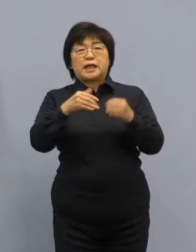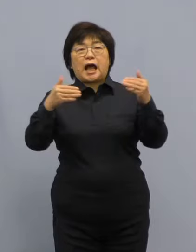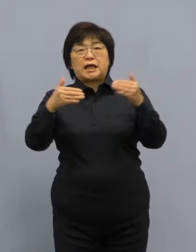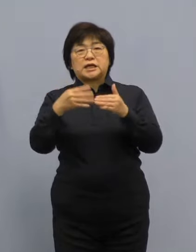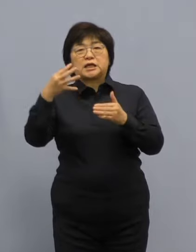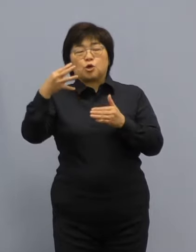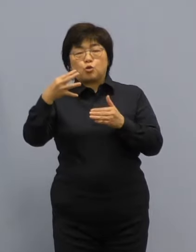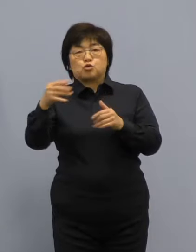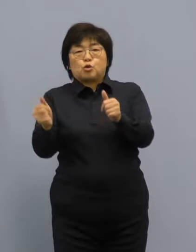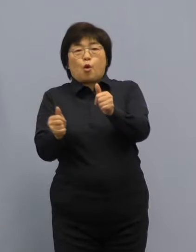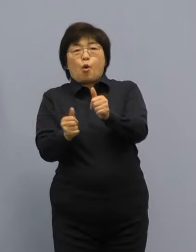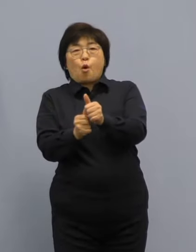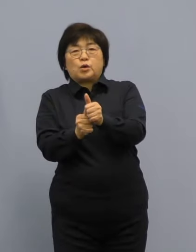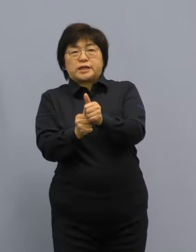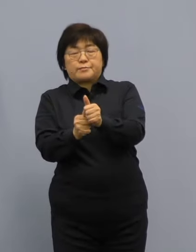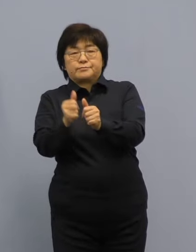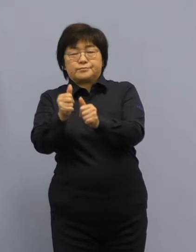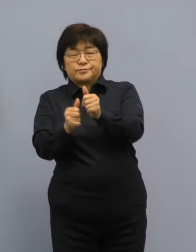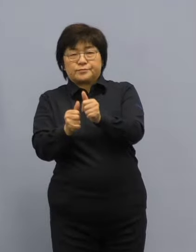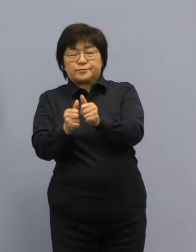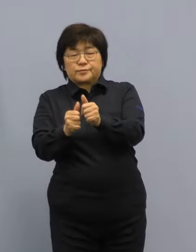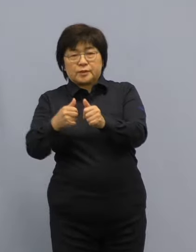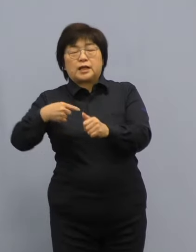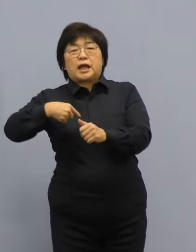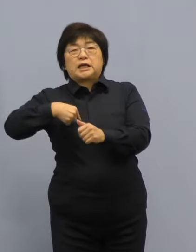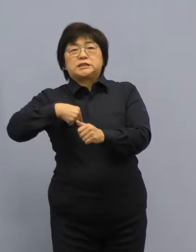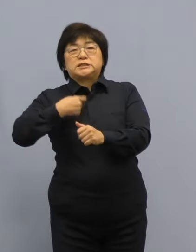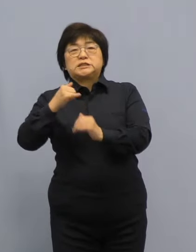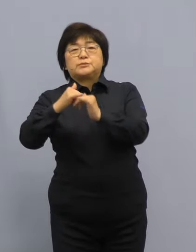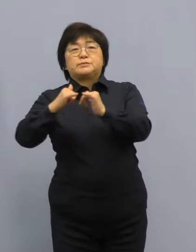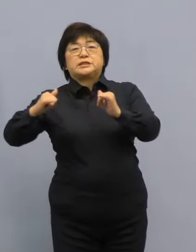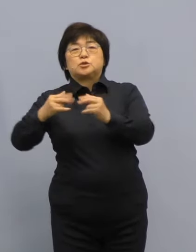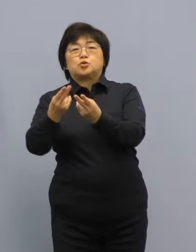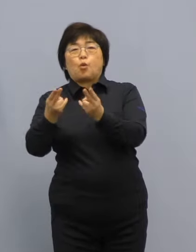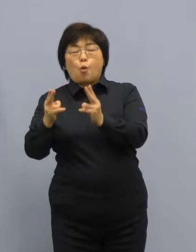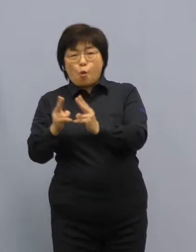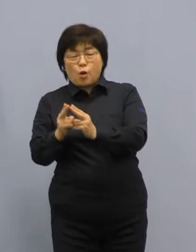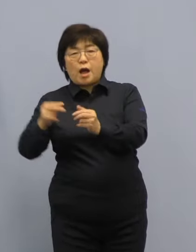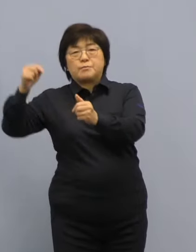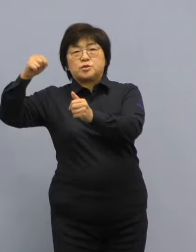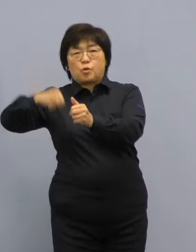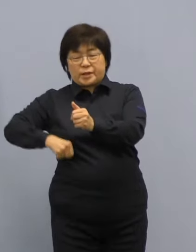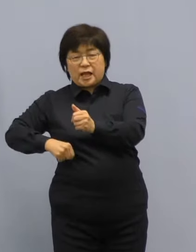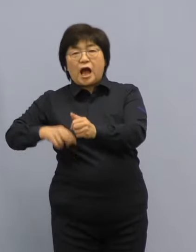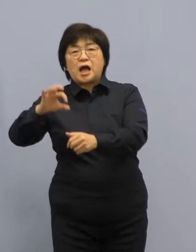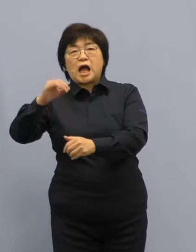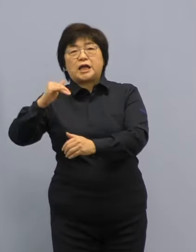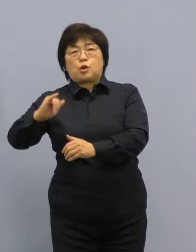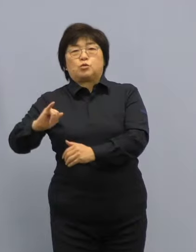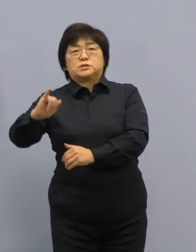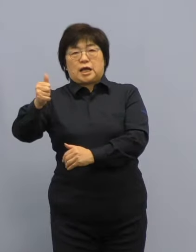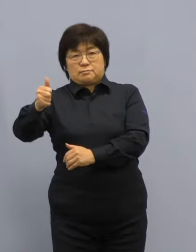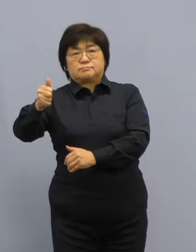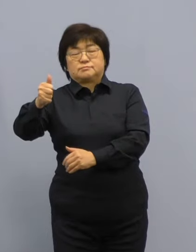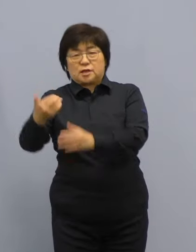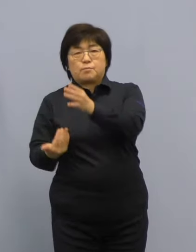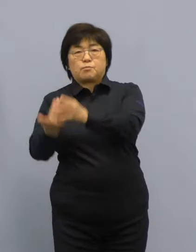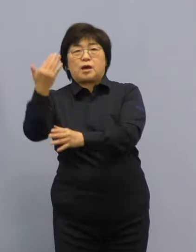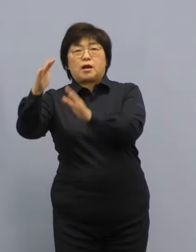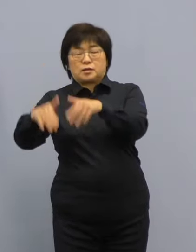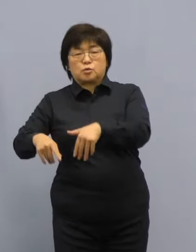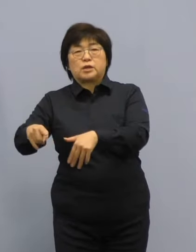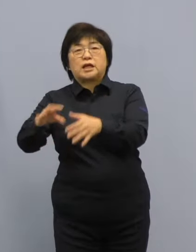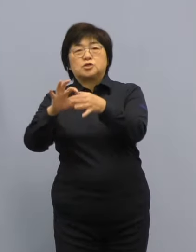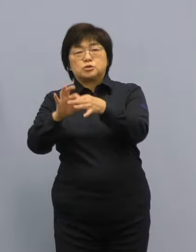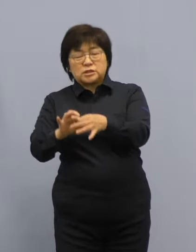では、自民党公認の金子洋三さんが当選をしました、はい、まずこの選挙結果について知事の受け止めを教えて